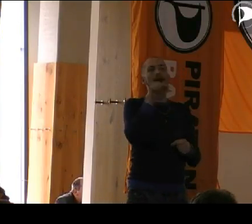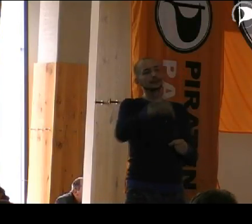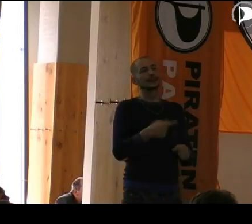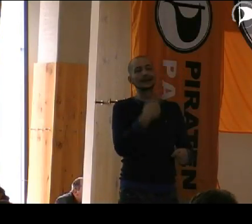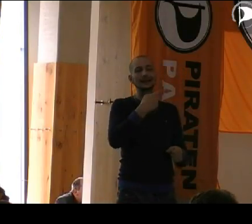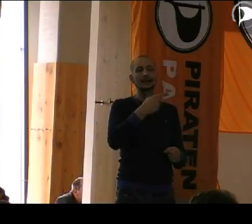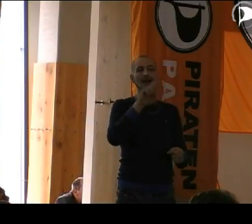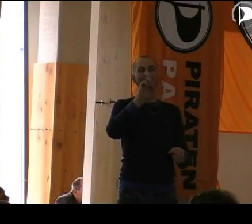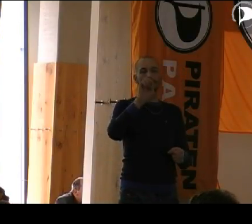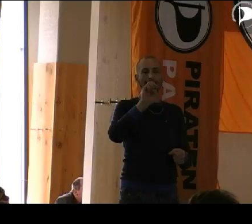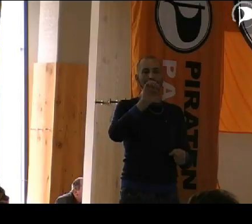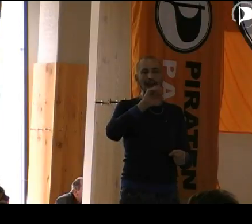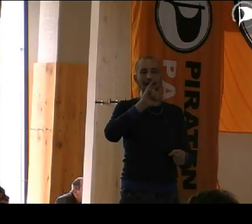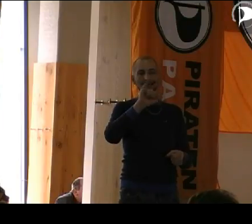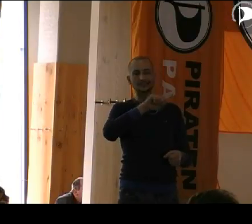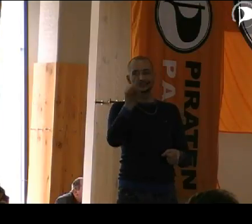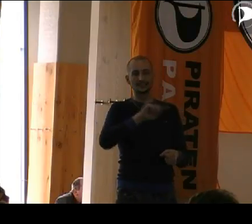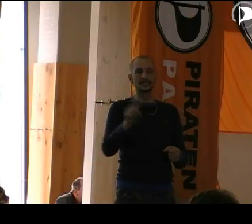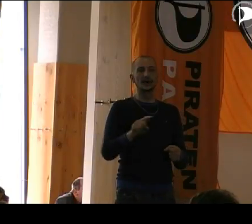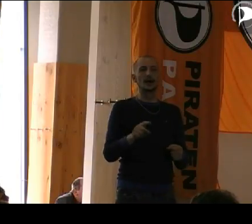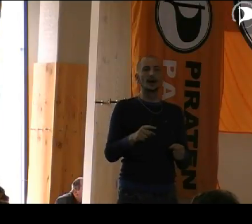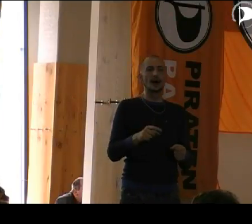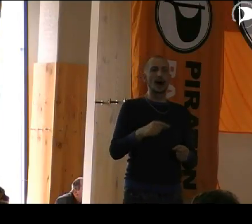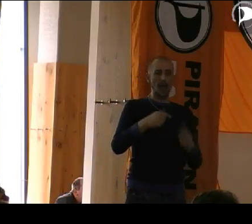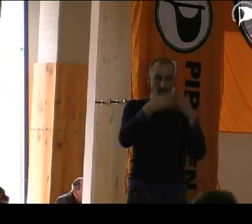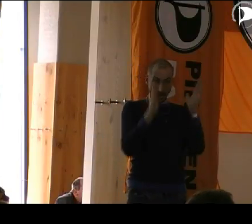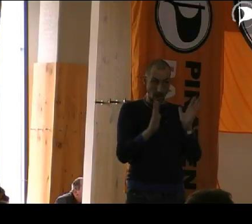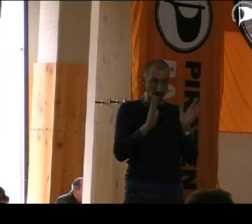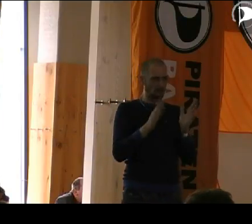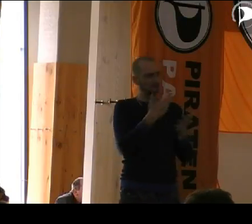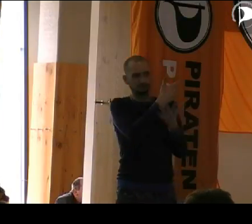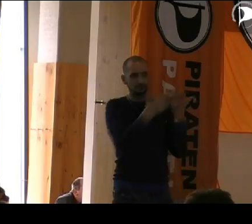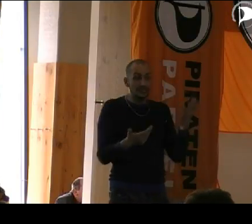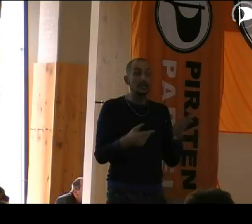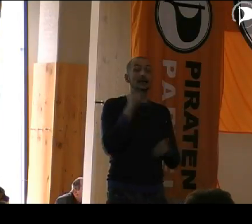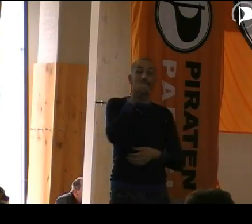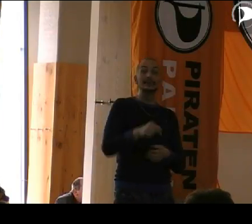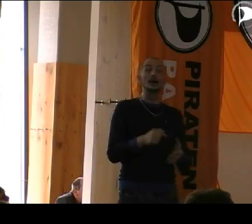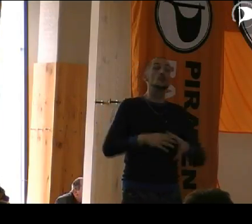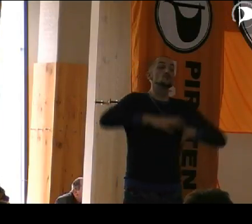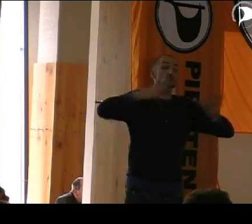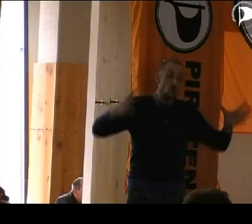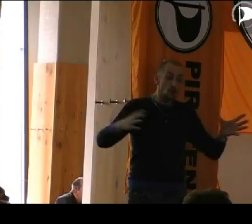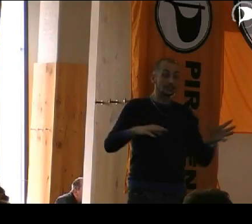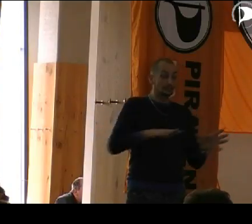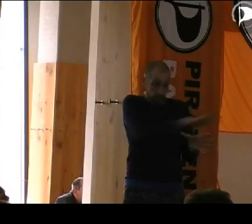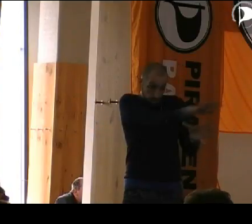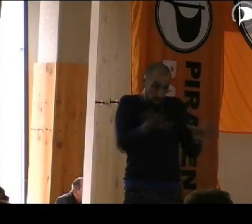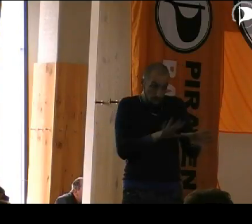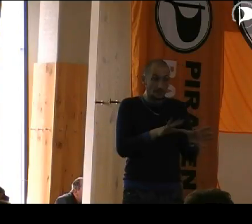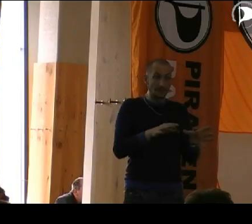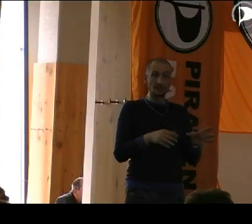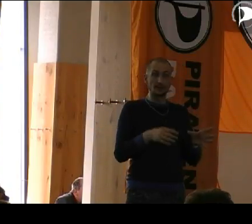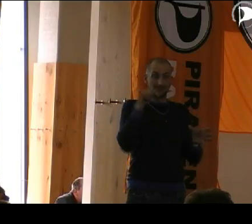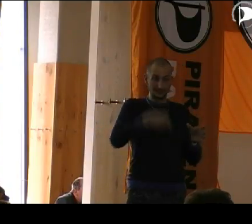oder solche dinge bei main-tauber-kreis und eine grünwald die derzeit keine wahl haben und du bist ein riesiges gebiet abgelassen um allen genug